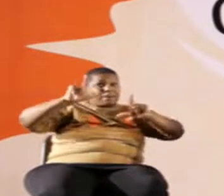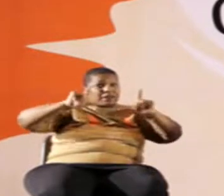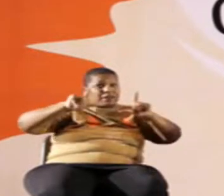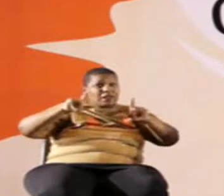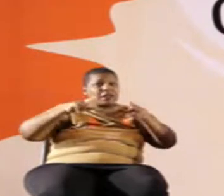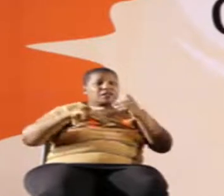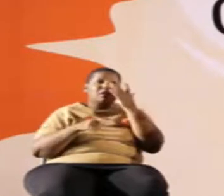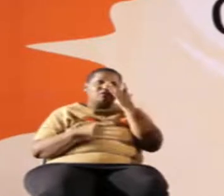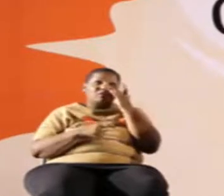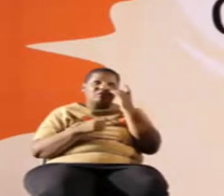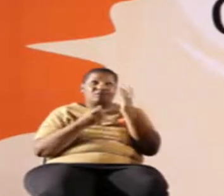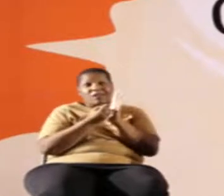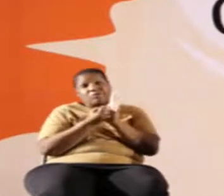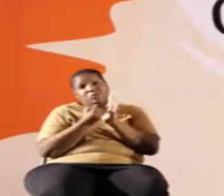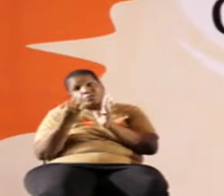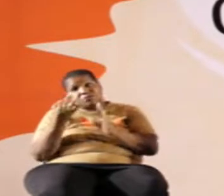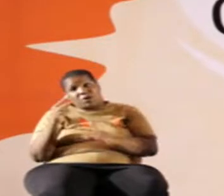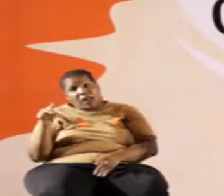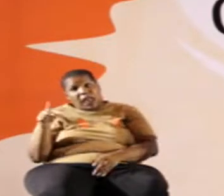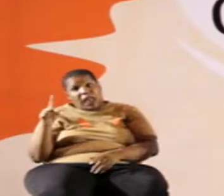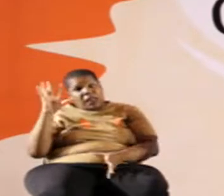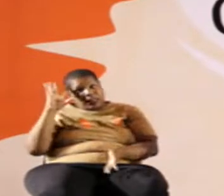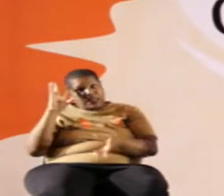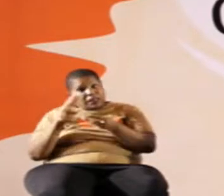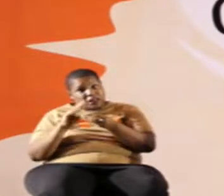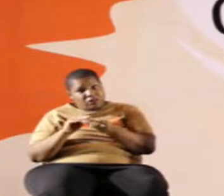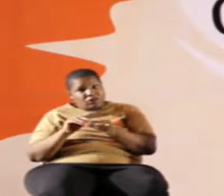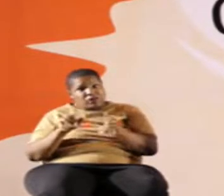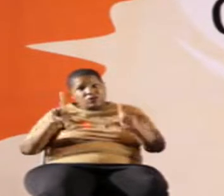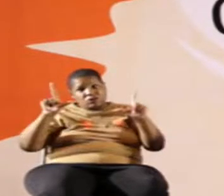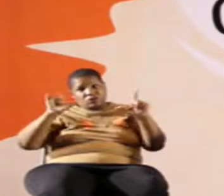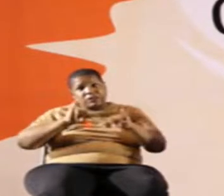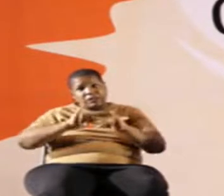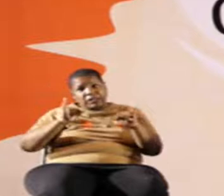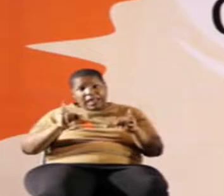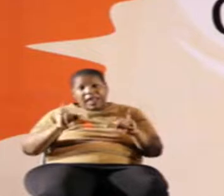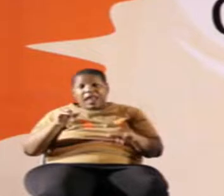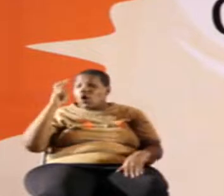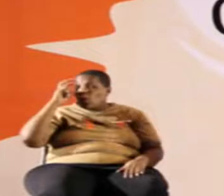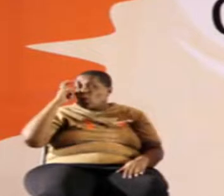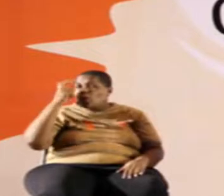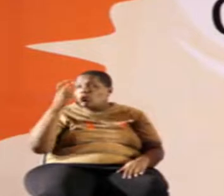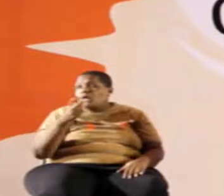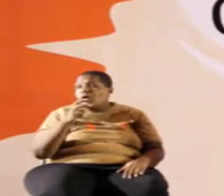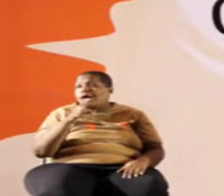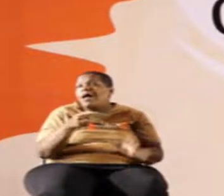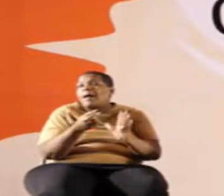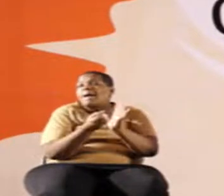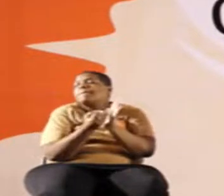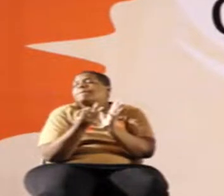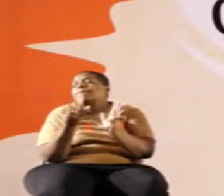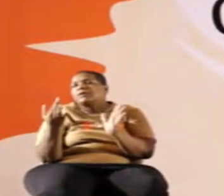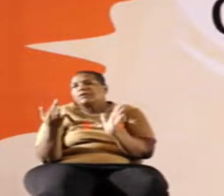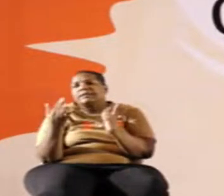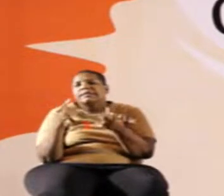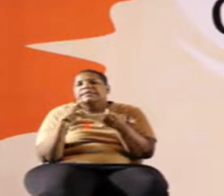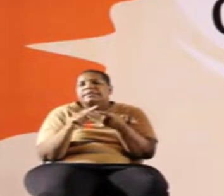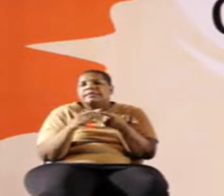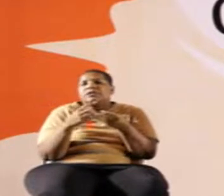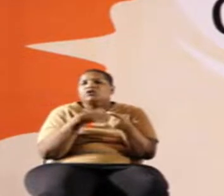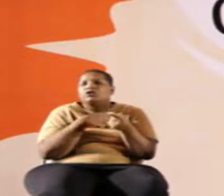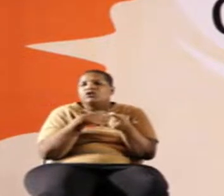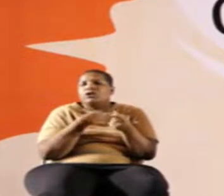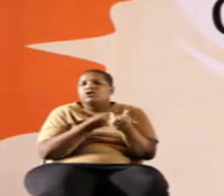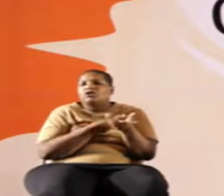mil definições, mas pensa cultura midiática, quer dizer, a cultura é muitas coisas, né? São formas complexas